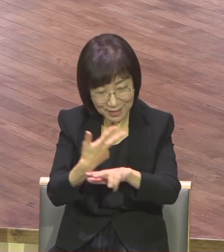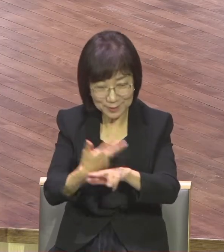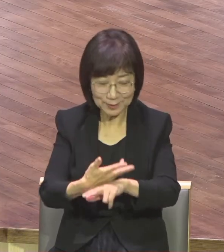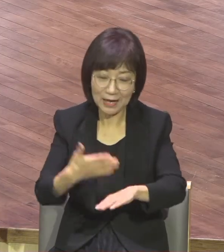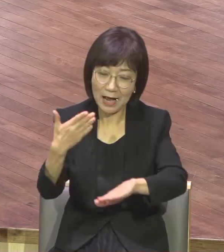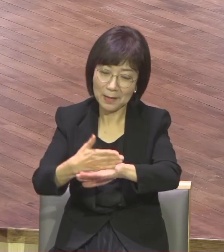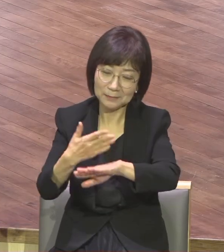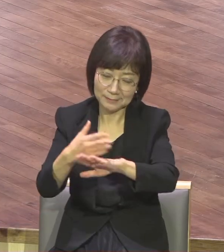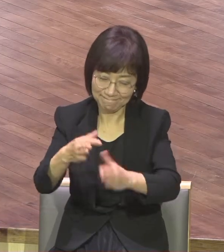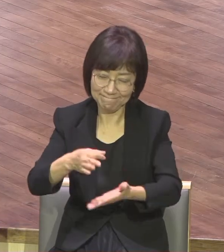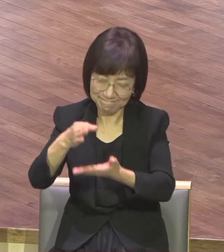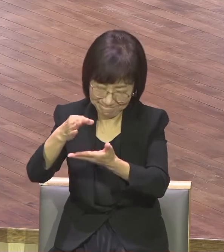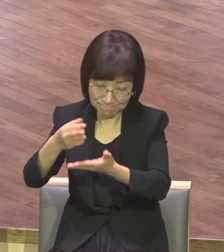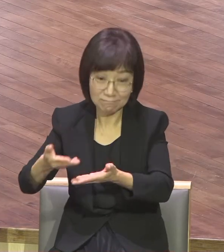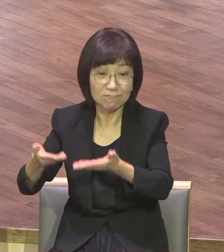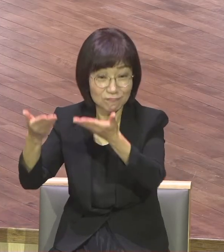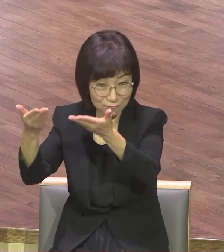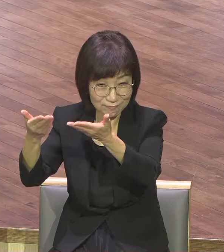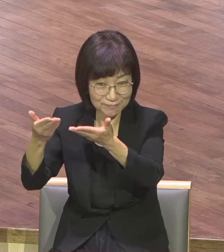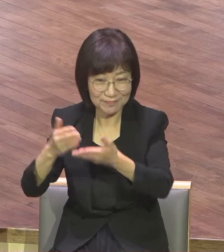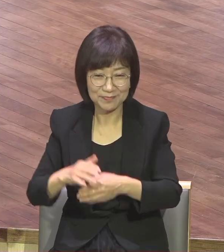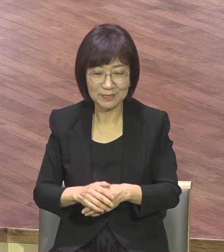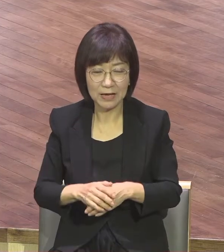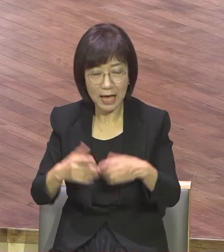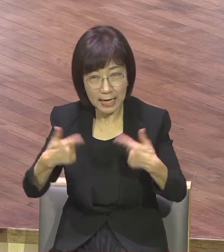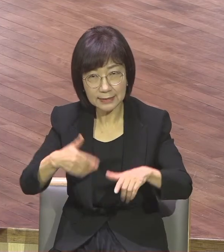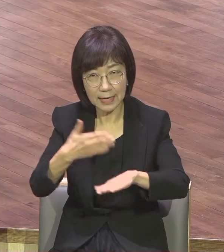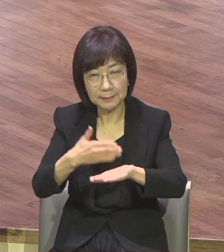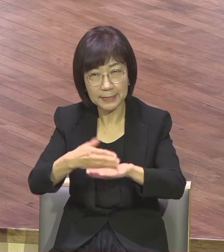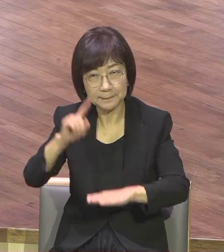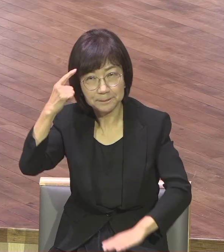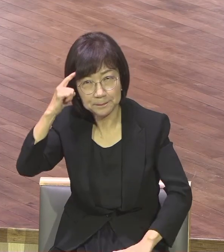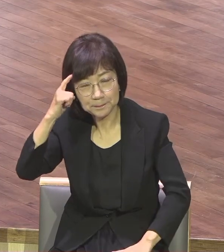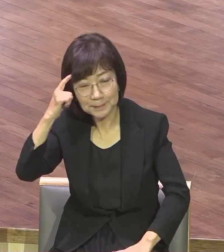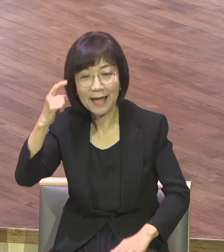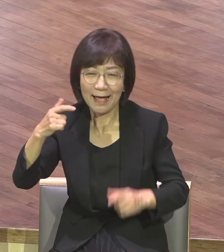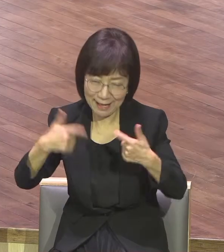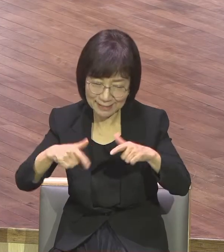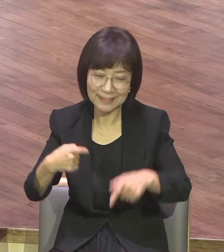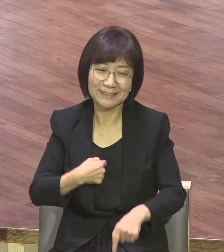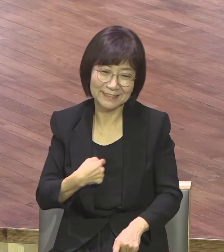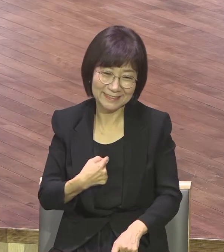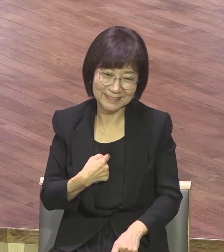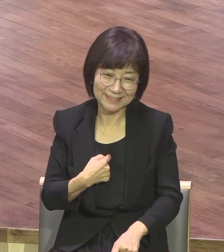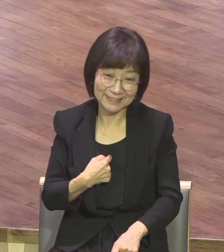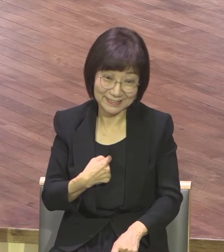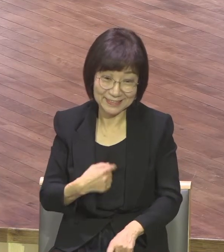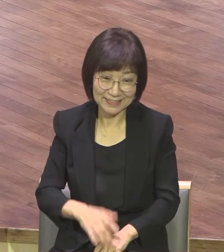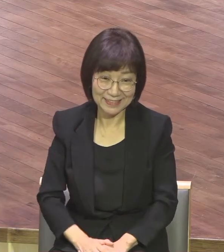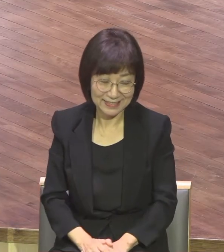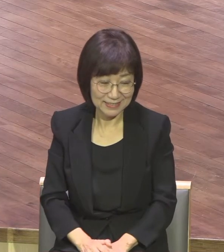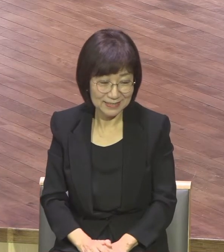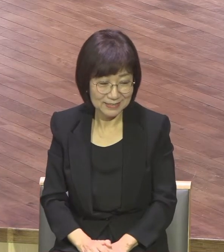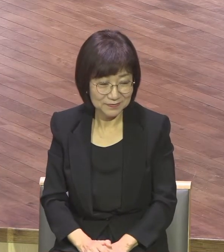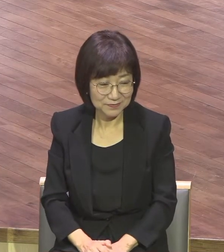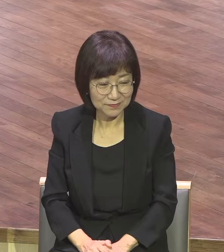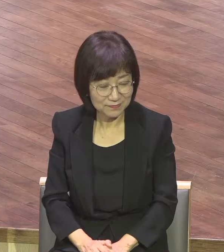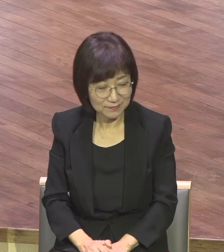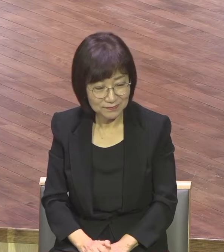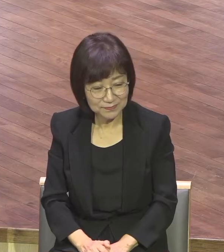없고 매주일 감사 제목 보고 감사한 것을 드립니다. 매주 형식적으로 하는 게 아니에요. 중심을